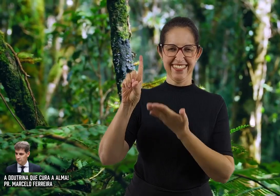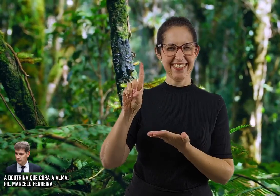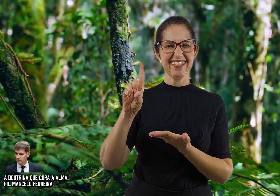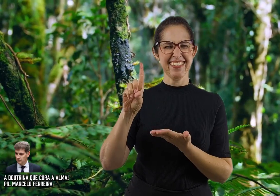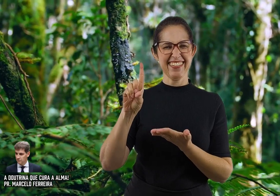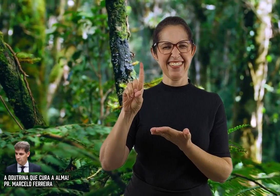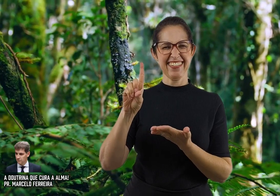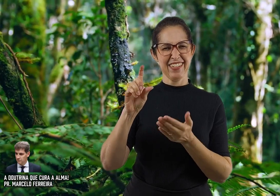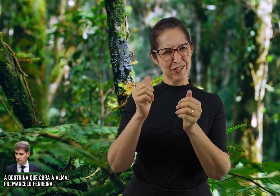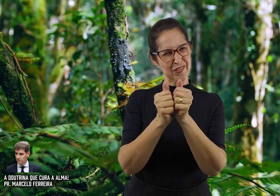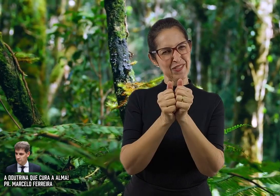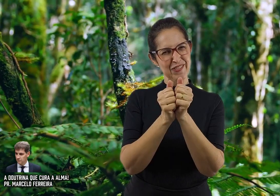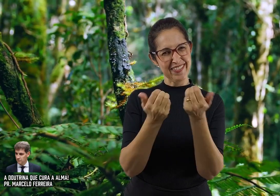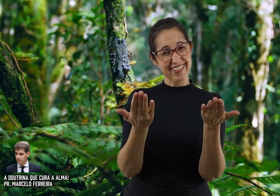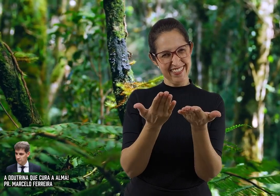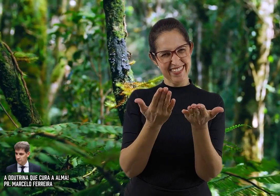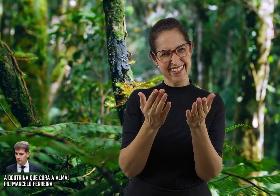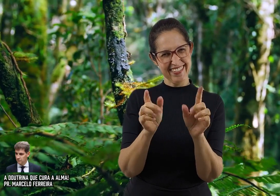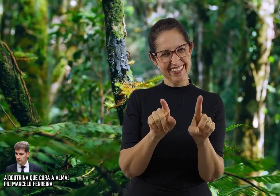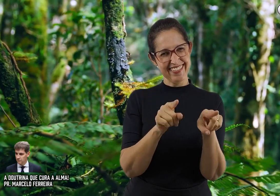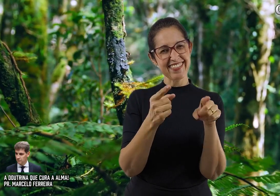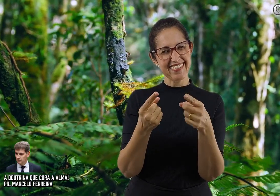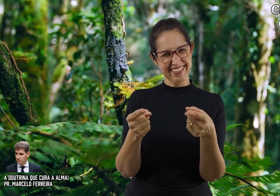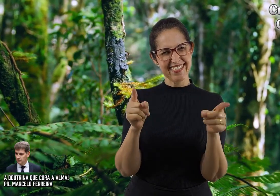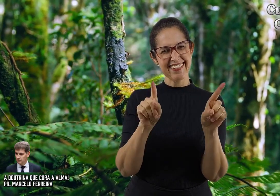aula, vamos cantar juntos, suave.